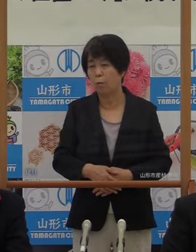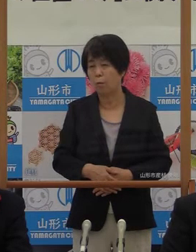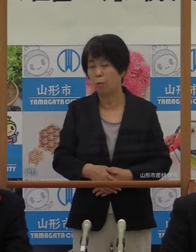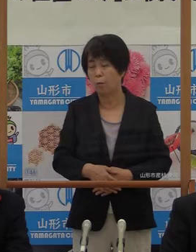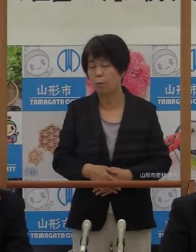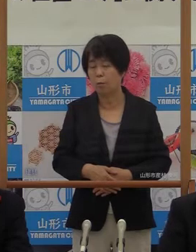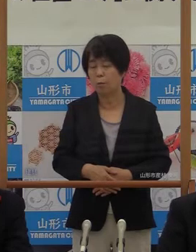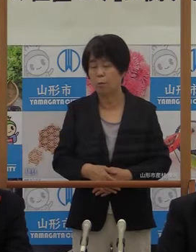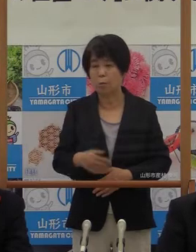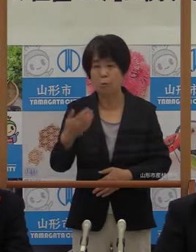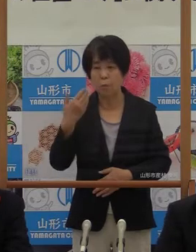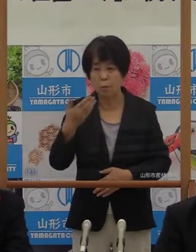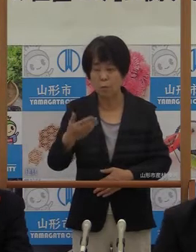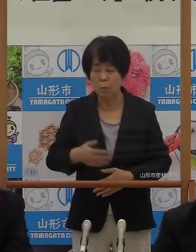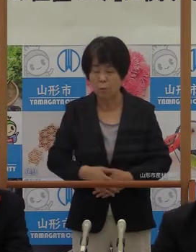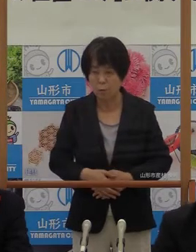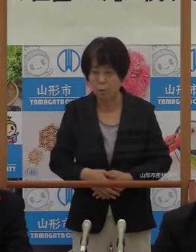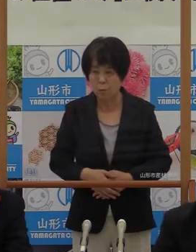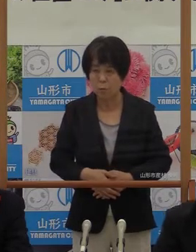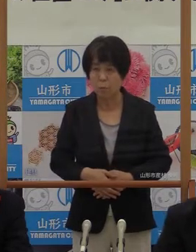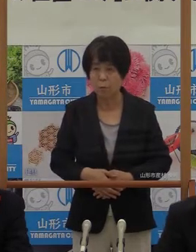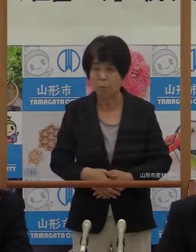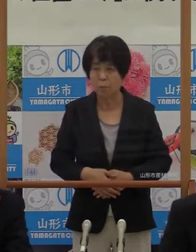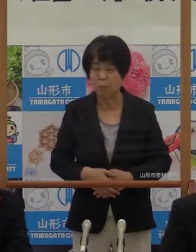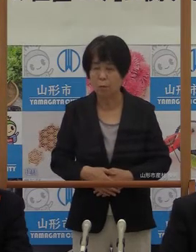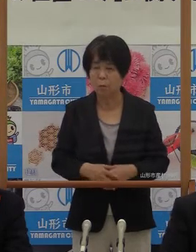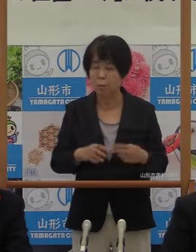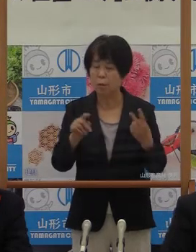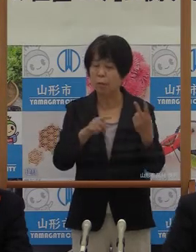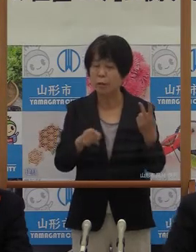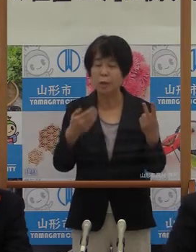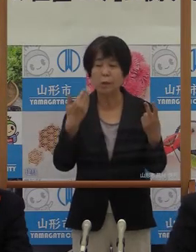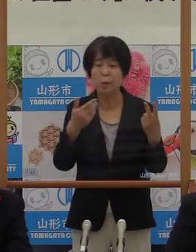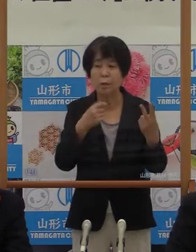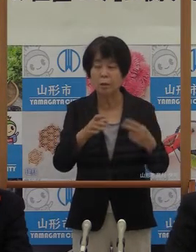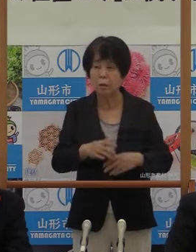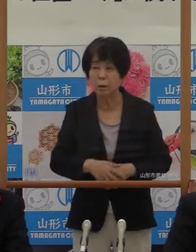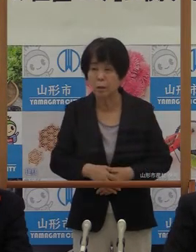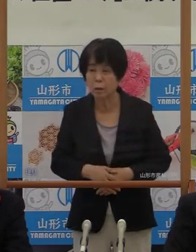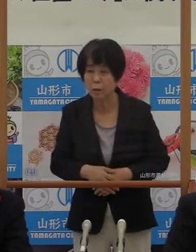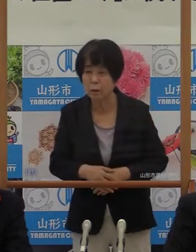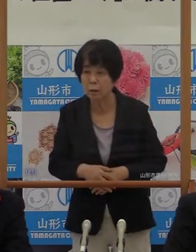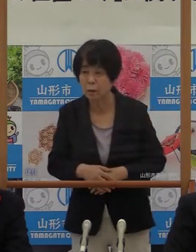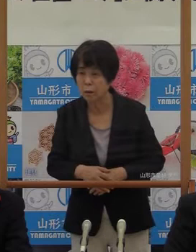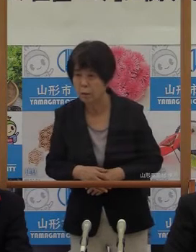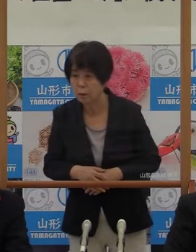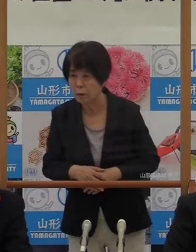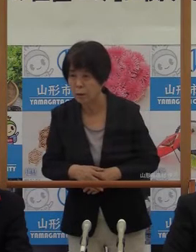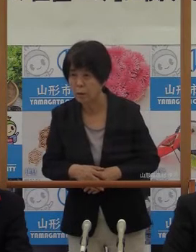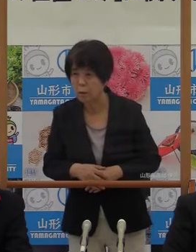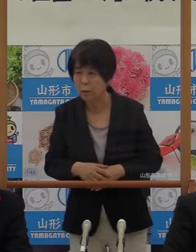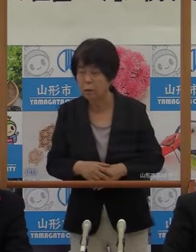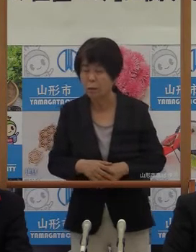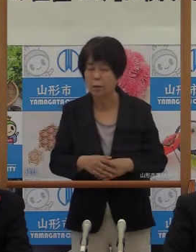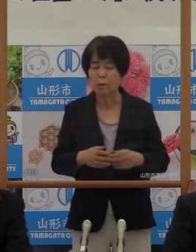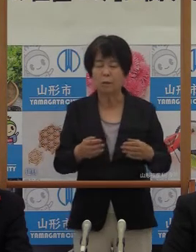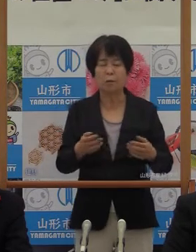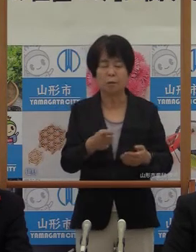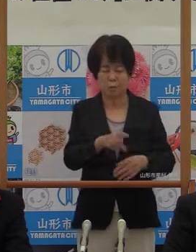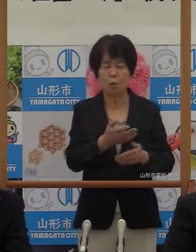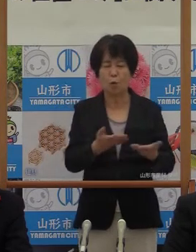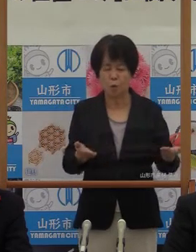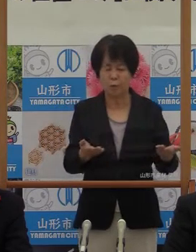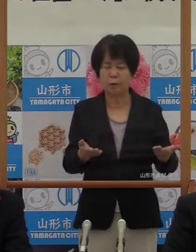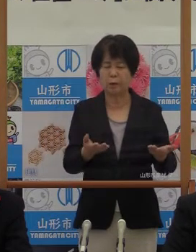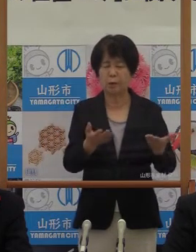山形新聞の伊佐と申します、よろしくお願いします。お二人にお聞きしたかったんですけれども、まあ、休業の発表からですね、まあ、